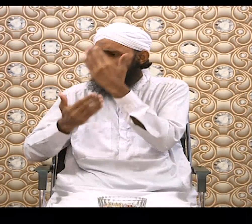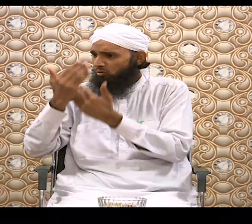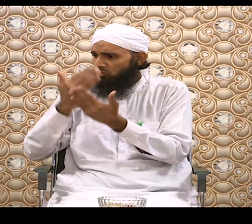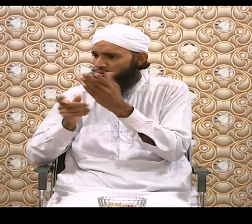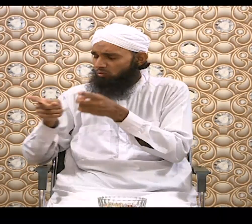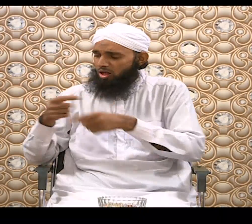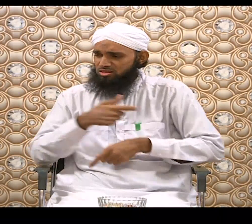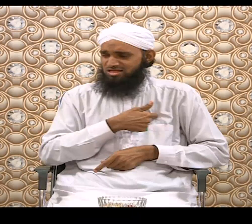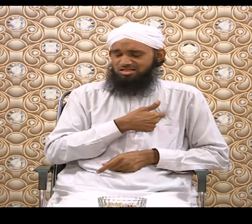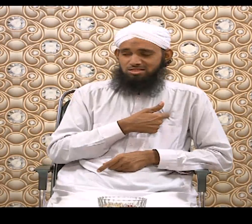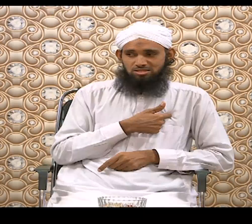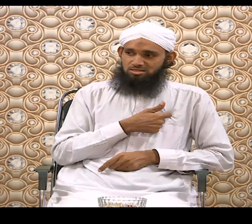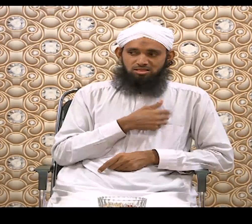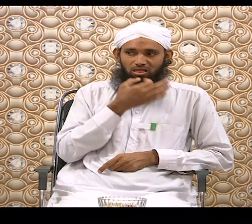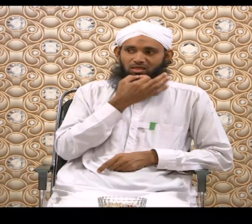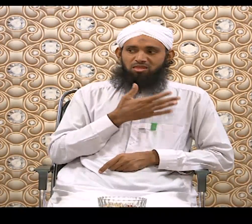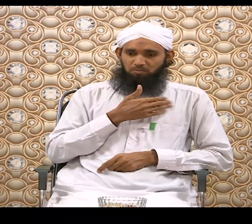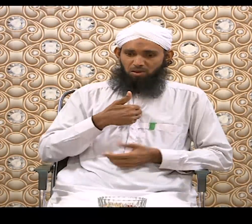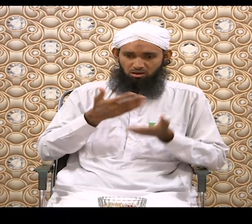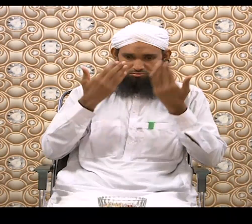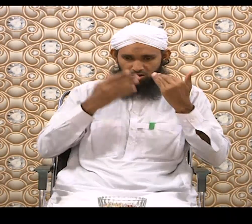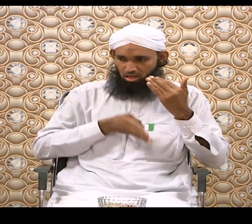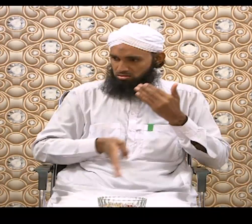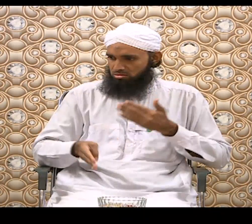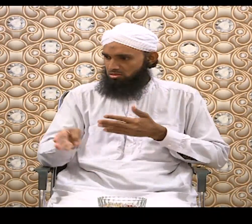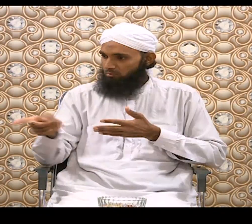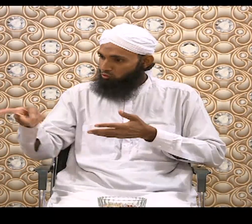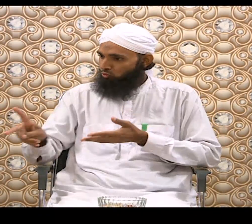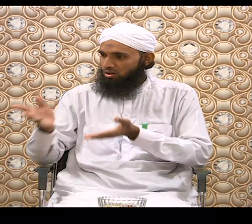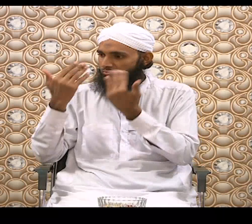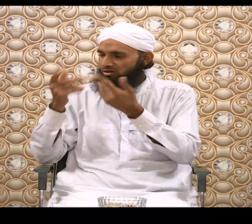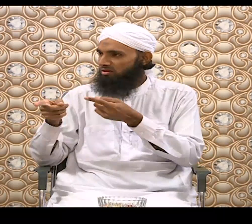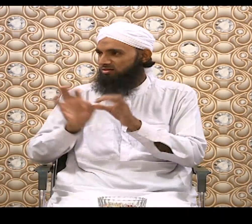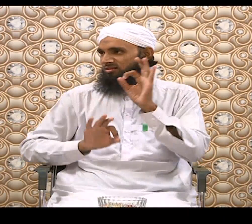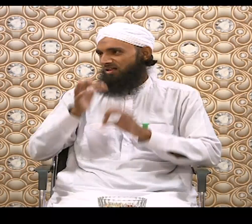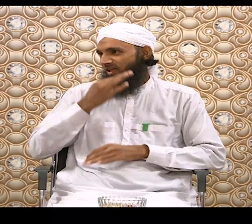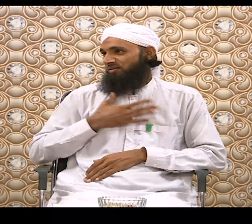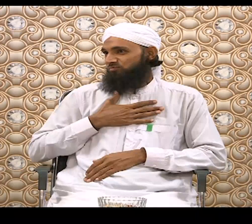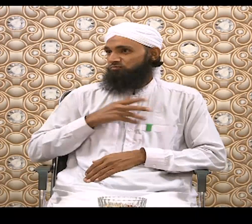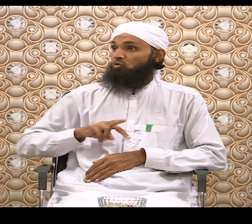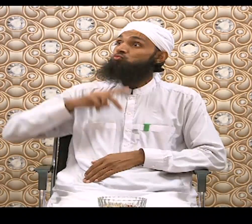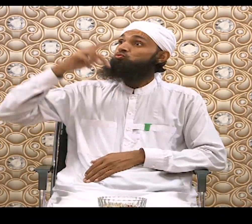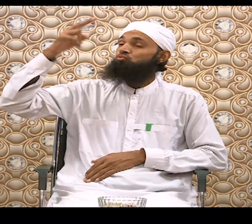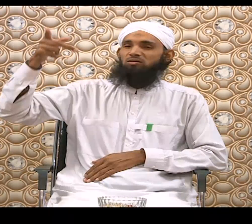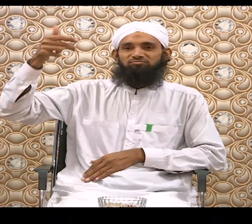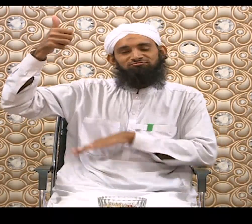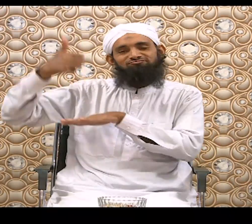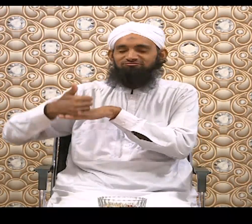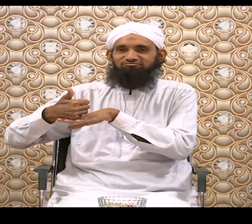ہیں تو اس کے دل نے یہ بات گوارا نہ کی اور وہ شخص اٹھ کر امام احمد بن حنبل رحمت اللہ علیہ کی دوسری طرف جا کر بیٹھ گیا